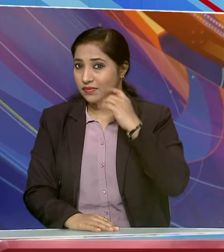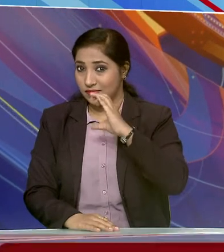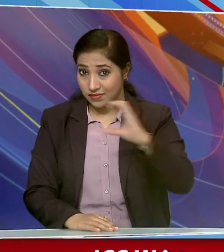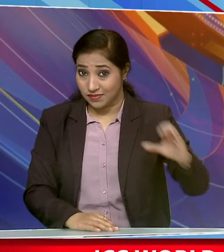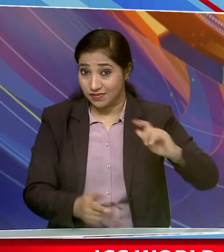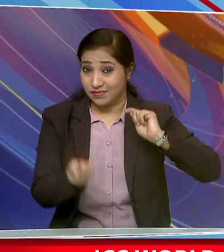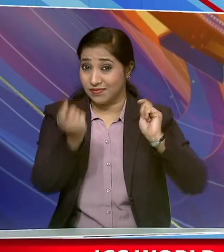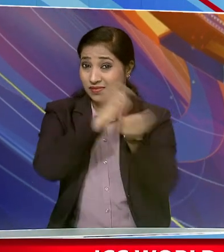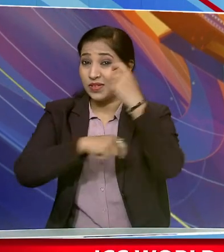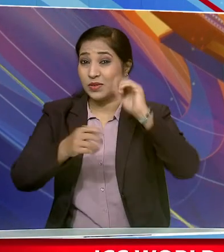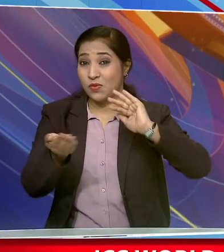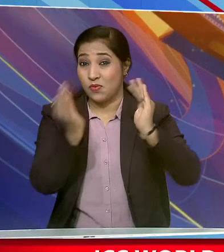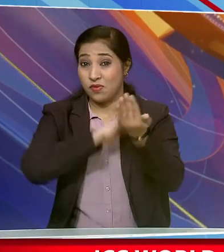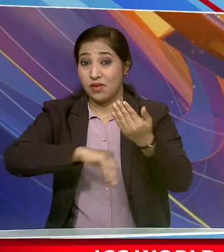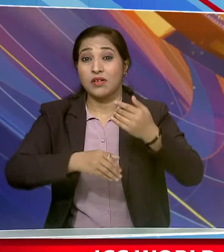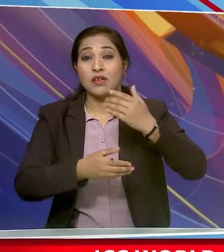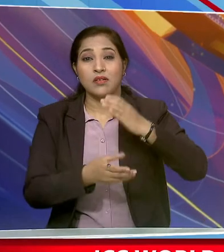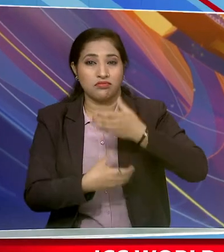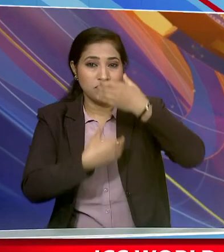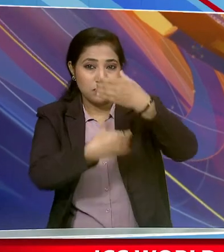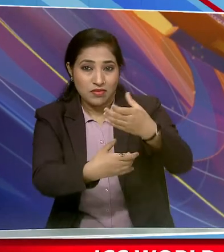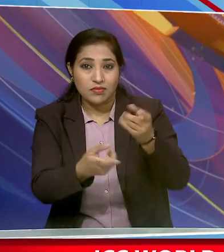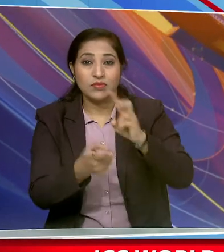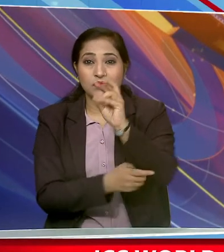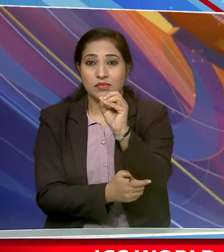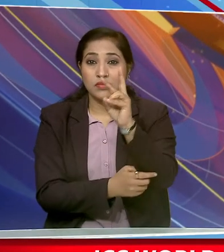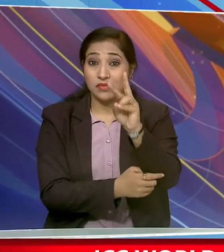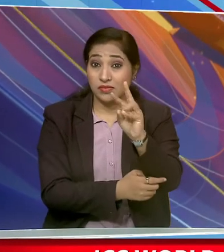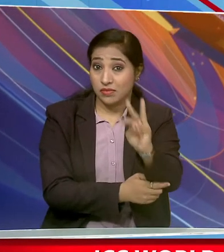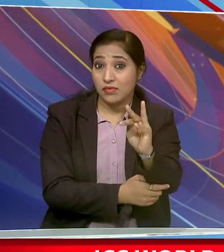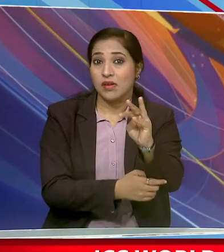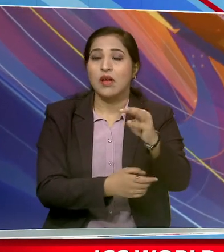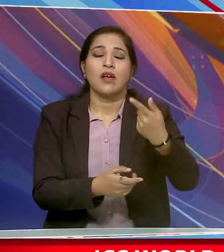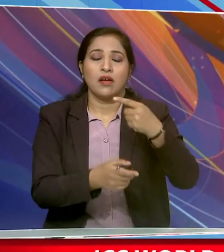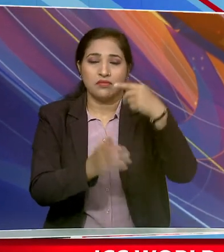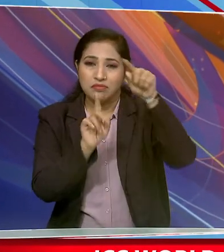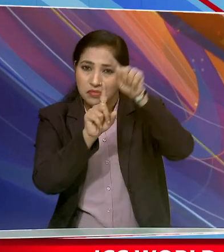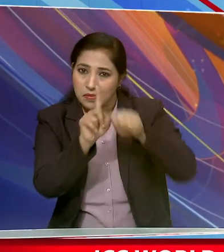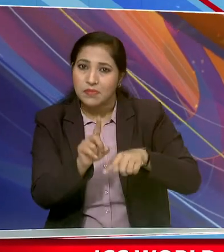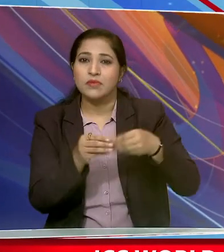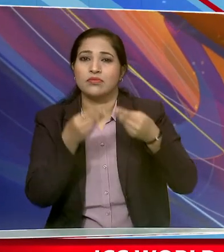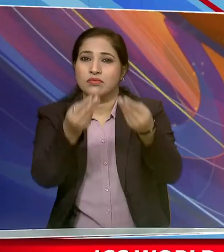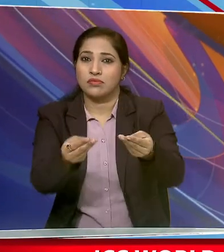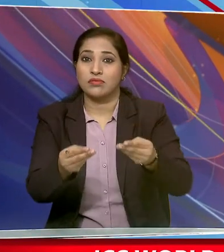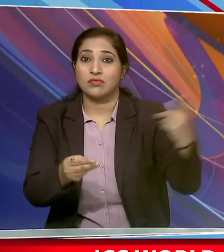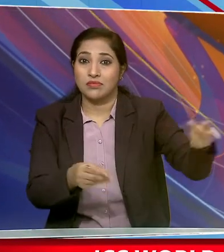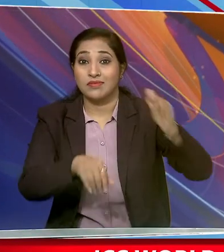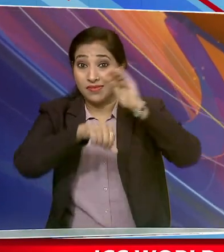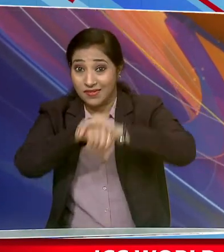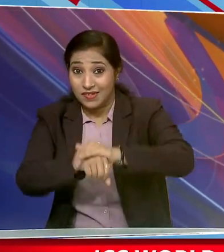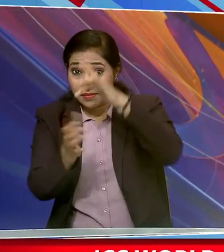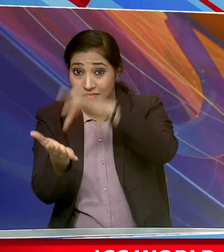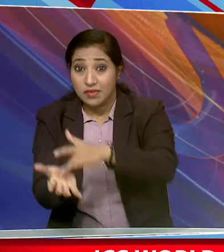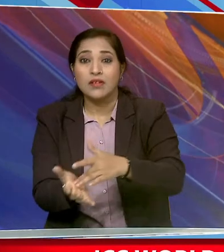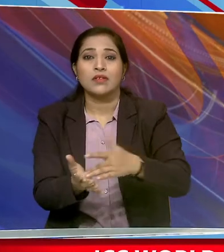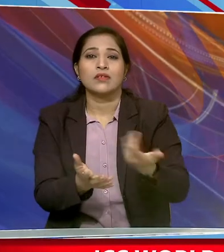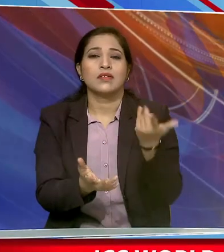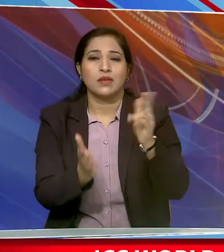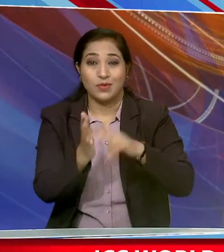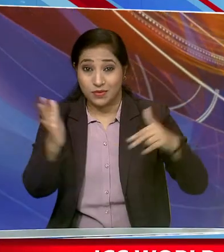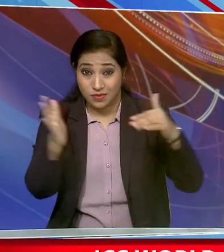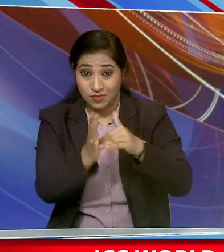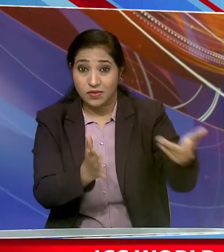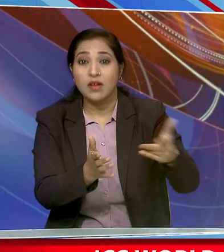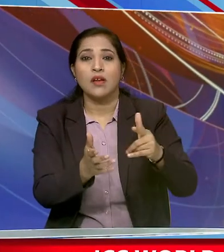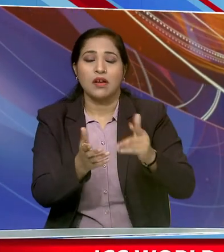आईसीसी ने क्रिकेट वर्ल्ड कप 2023 का शेड्यूल किया जारी। इंग्लैंड न्यूजीलैंड के मैच से होगा वर्ल्ड कप का आगाज। अहमदाबाद